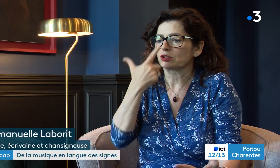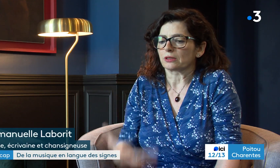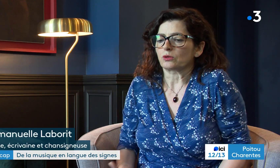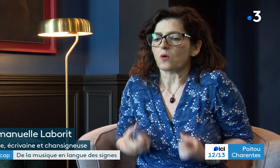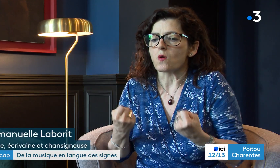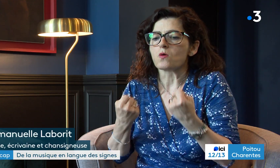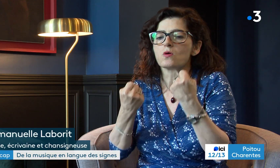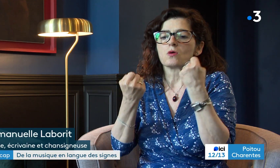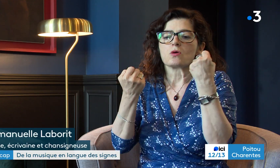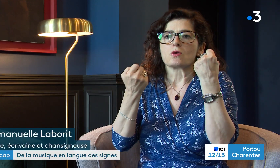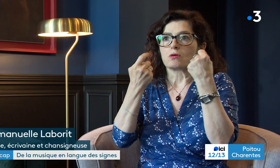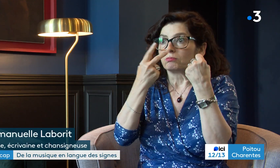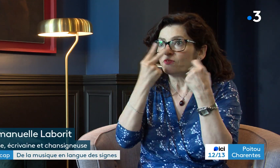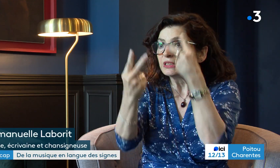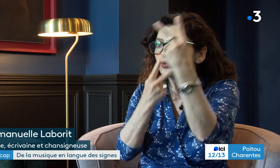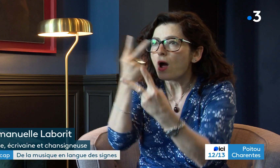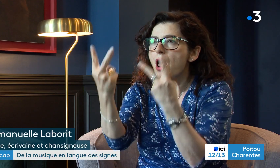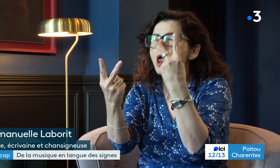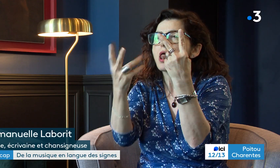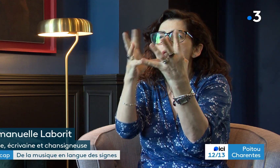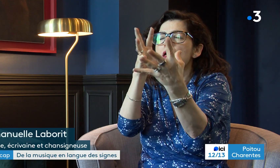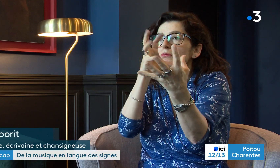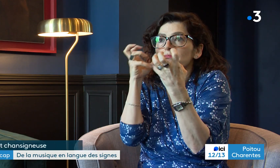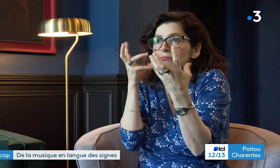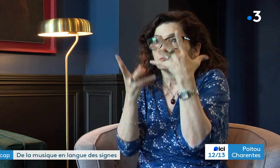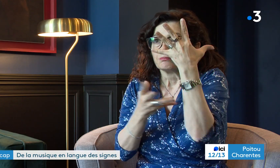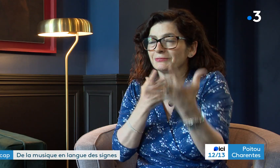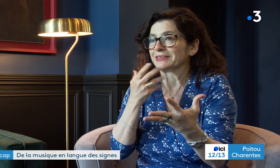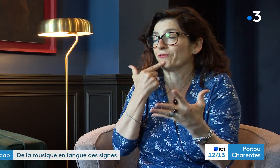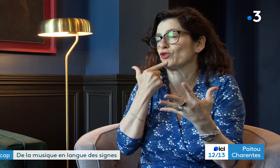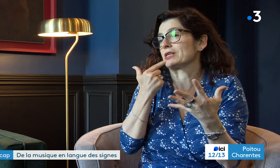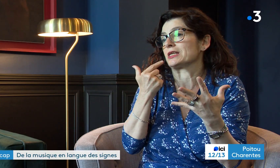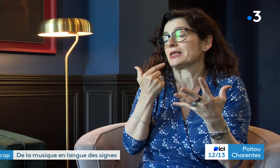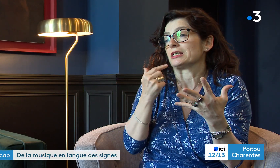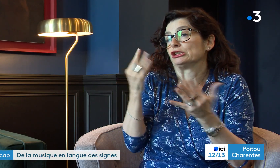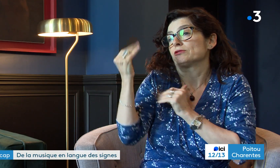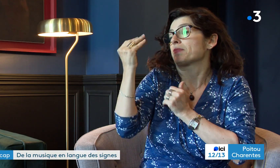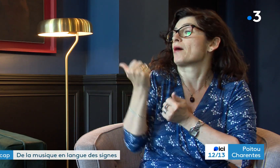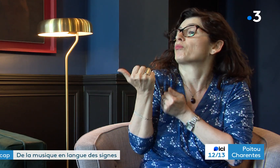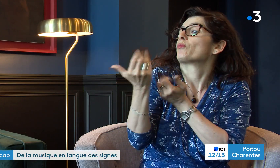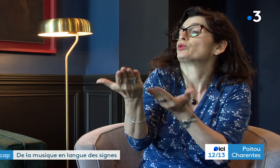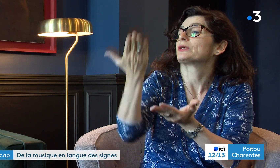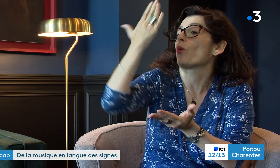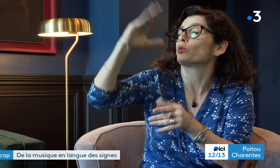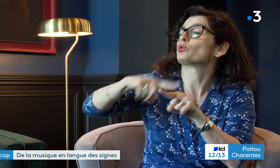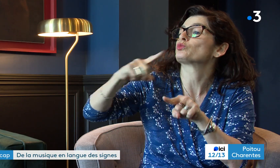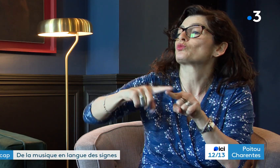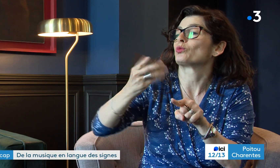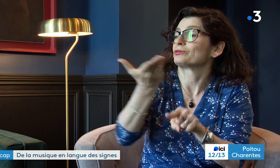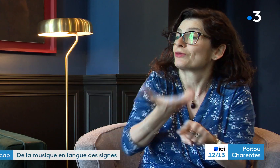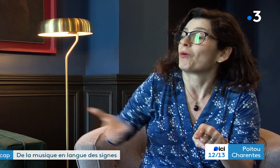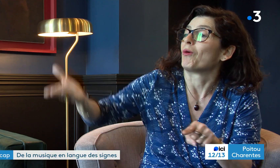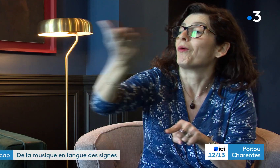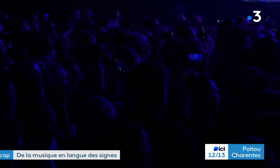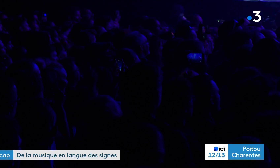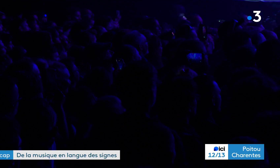corps. La musique, elle est visuelle, la musique, elle est corporelle. On la voit, la musique, en fait, quand on y pense. Et en fait, j'espère que les propositions qu'on